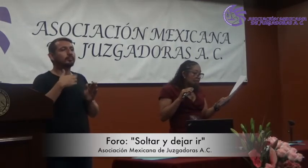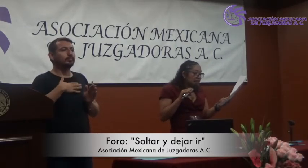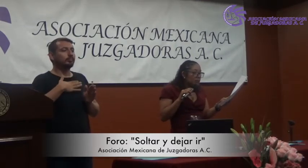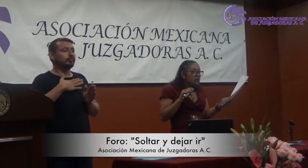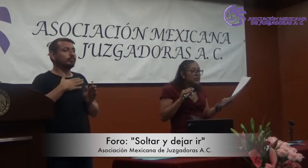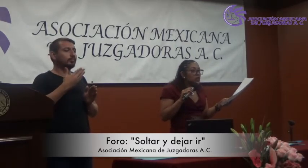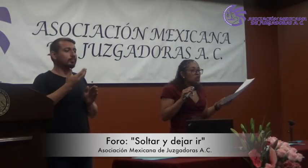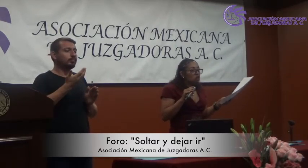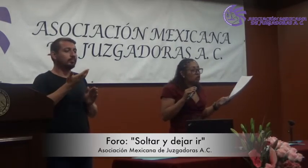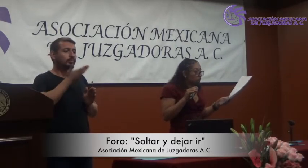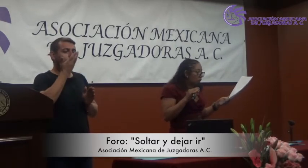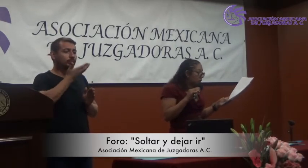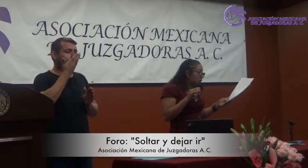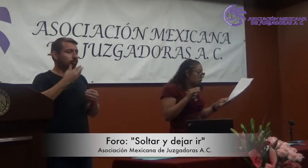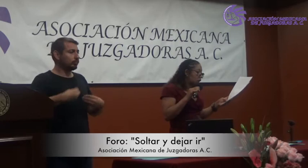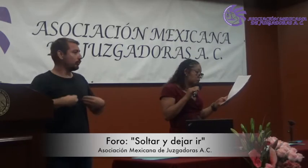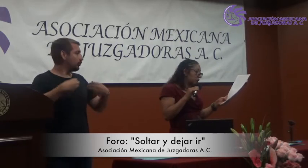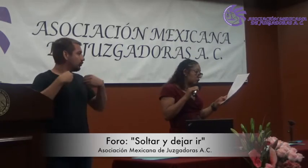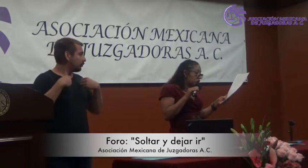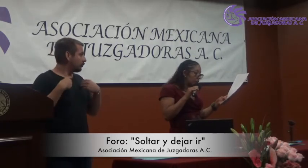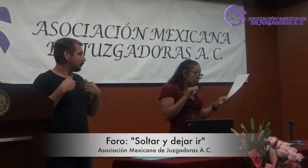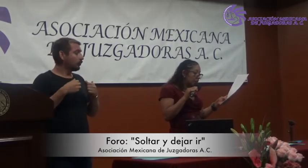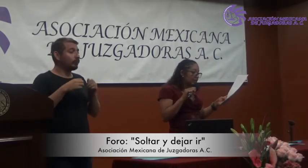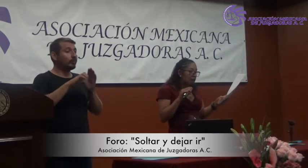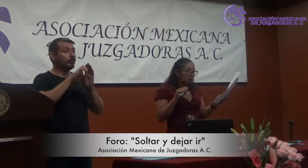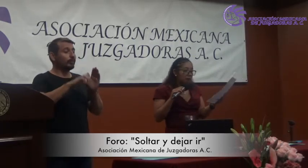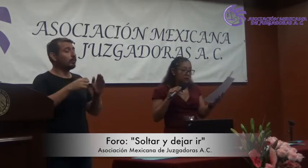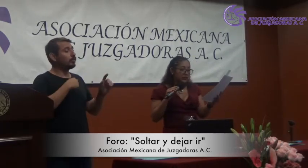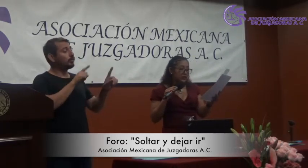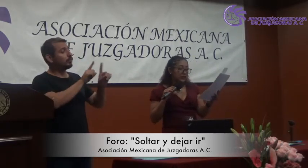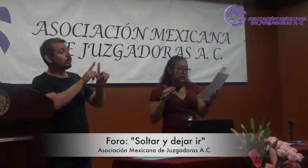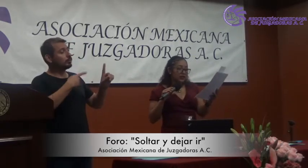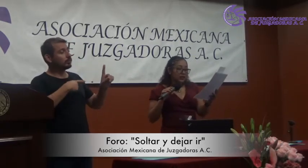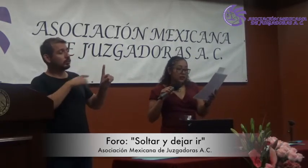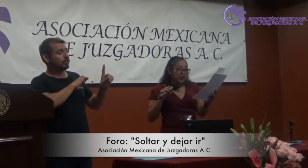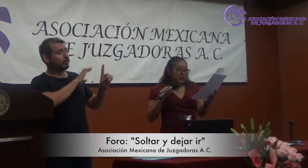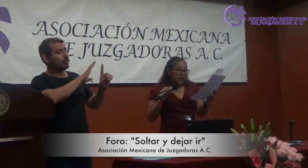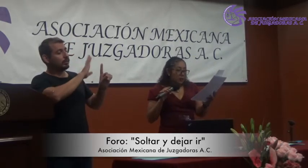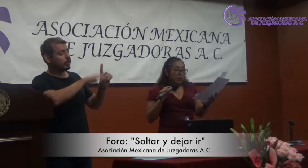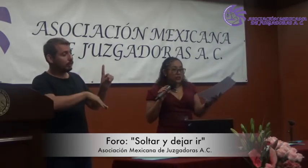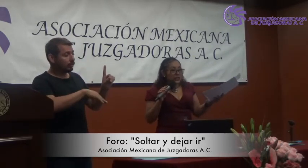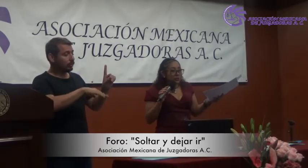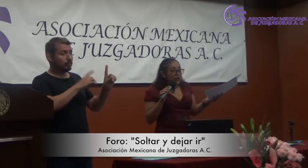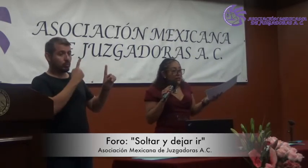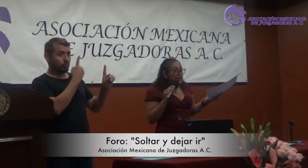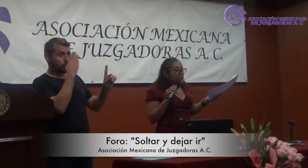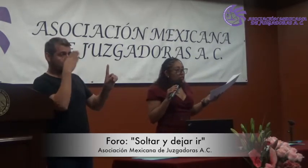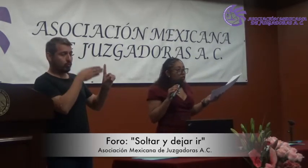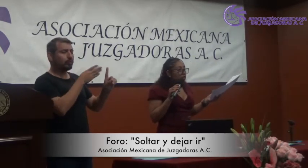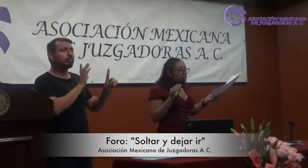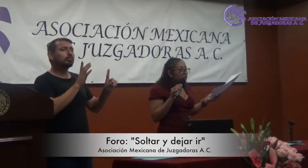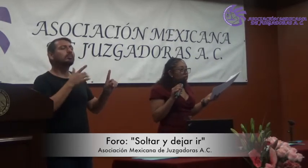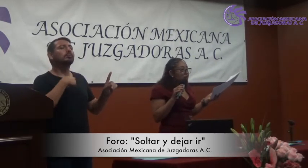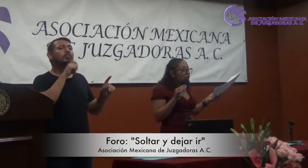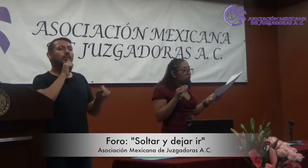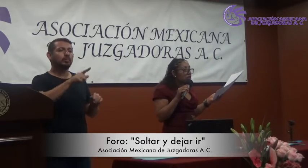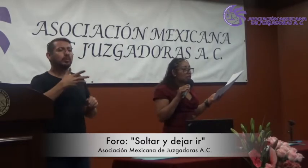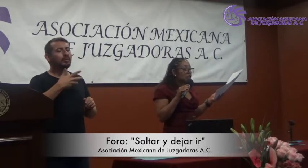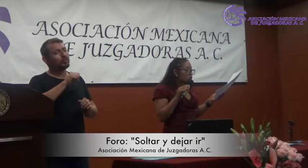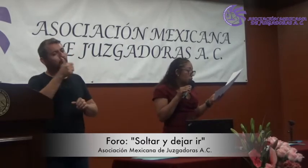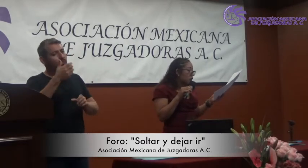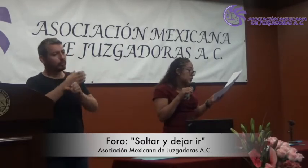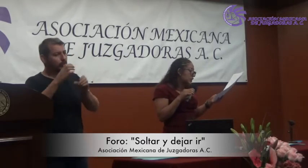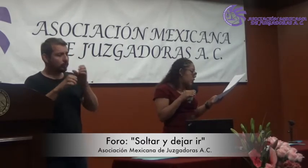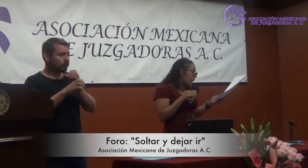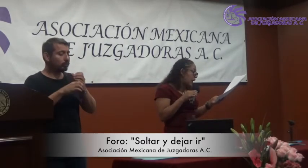vas a sentir también ese dolor, no únicamente con las personas a las que amabas. El proceso para sanar ese dolor en ocasiones